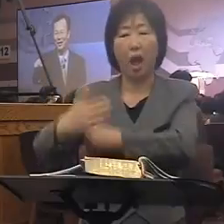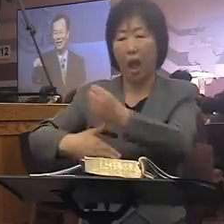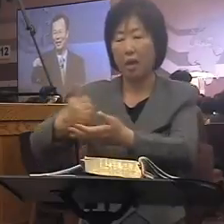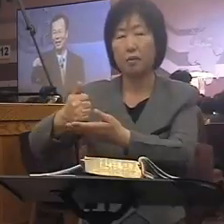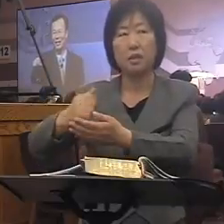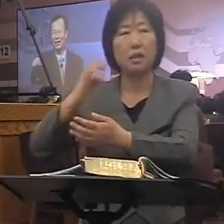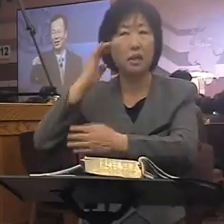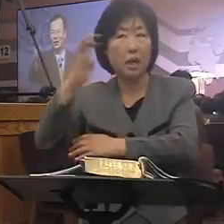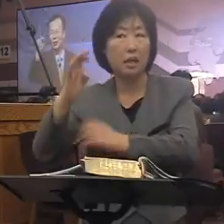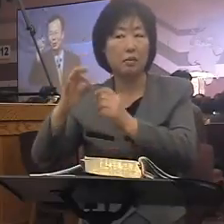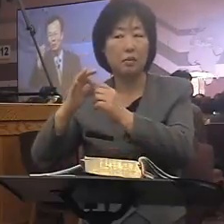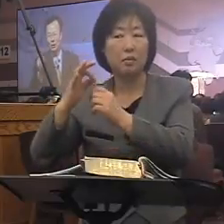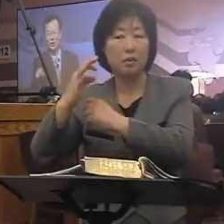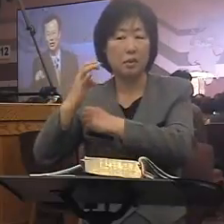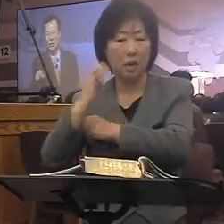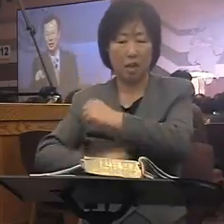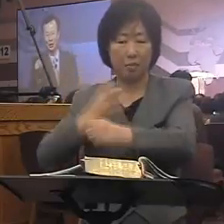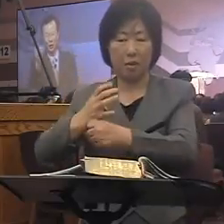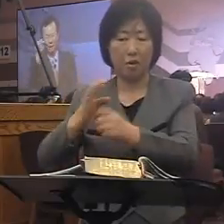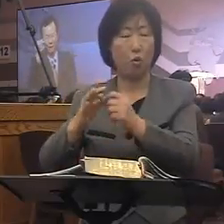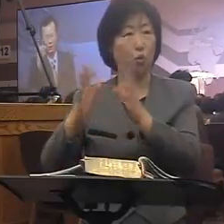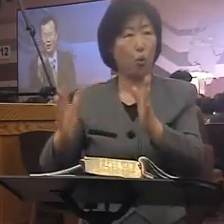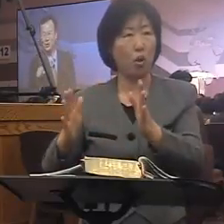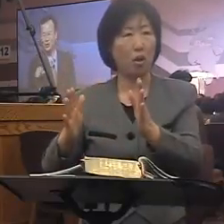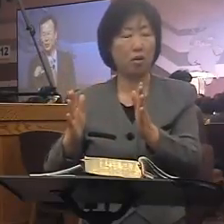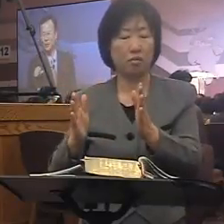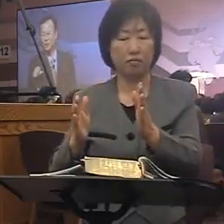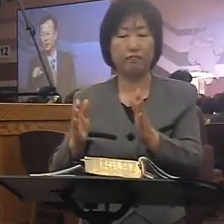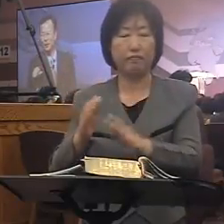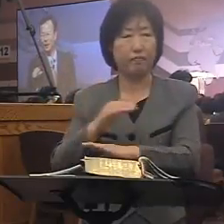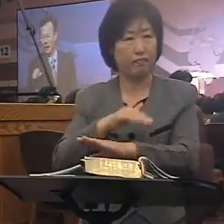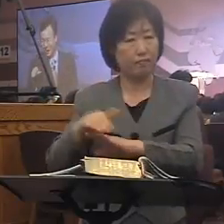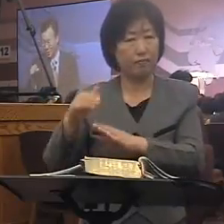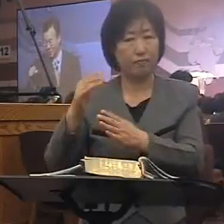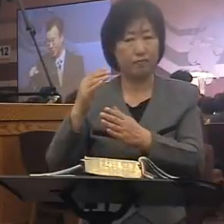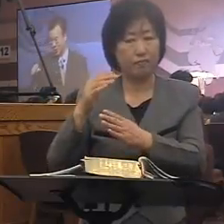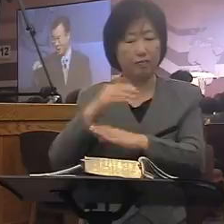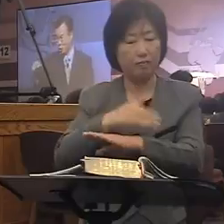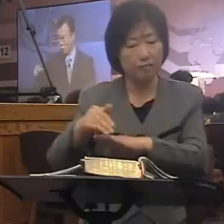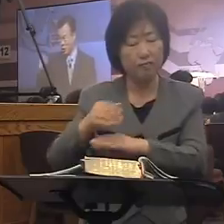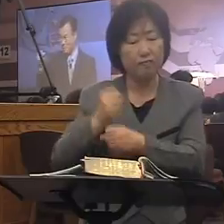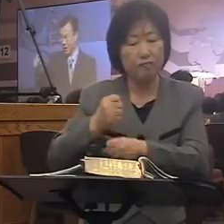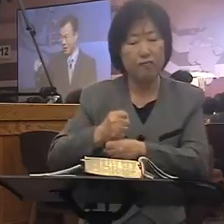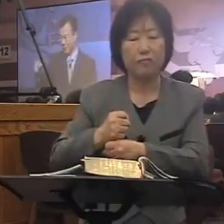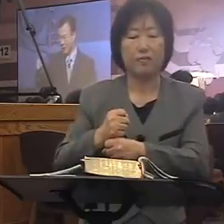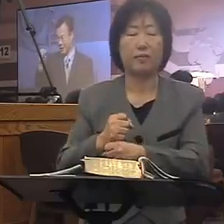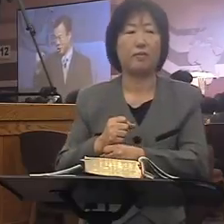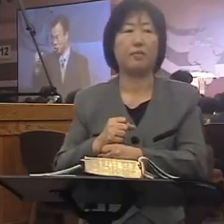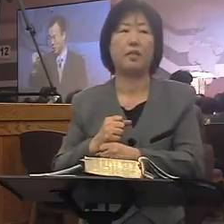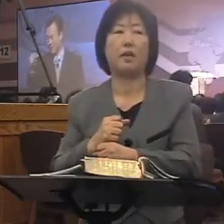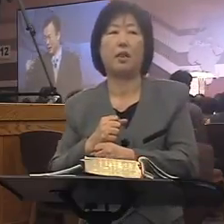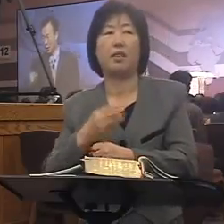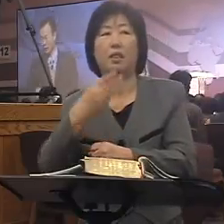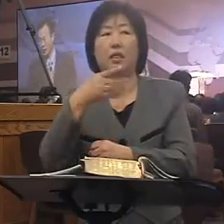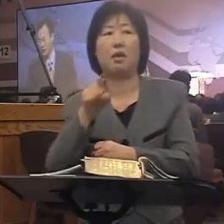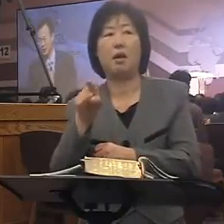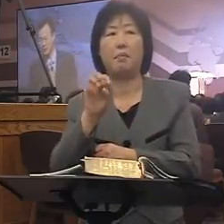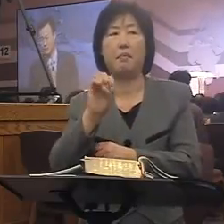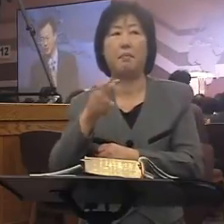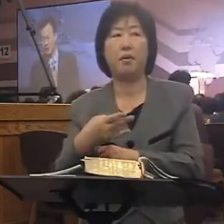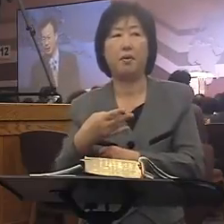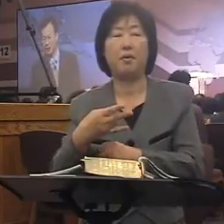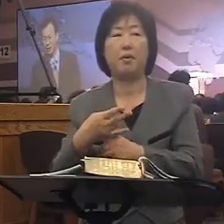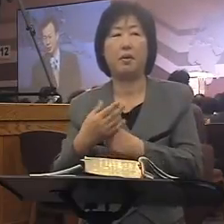깎아내리십니다. 그를 준비시키십니다. Tough grace. 하나님이 그를 리메이크합니다. Extreme makeover를